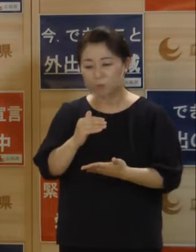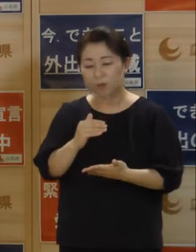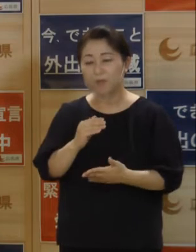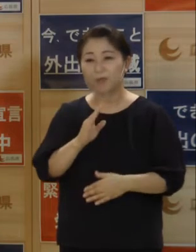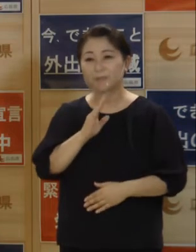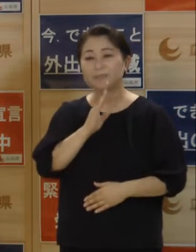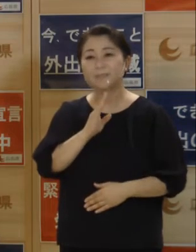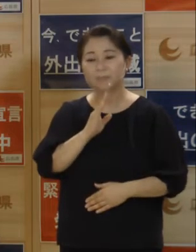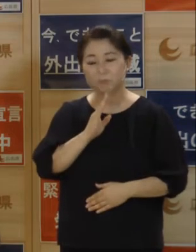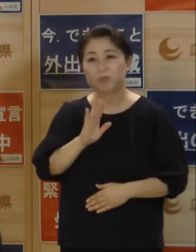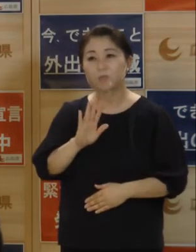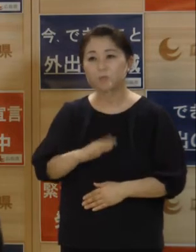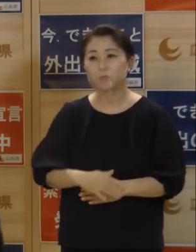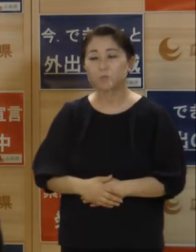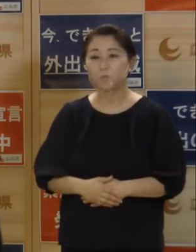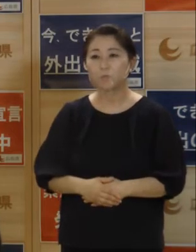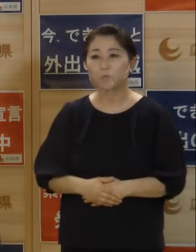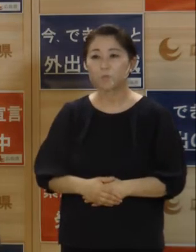は事実ですね。